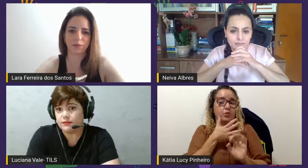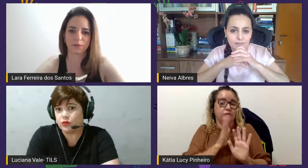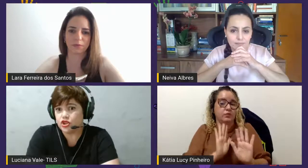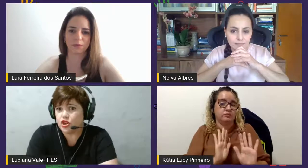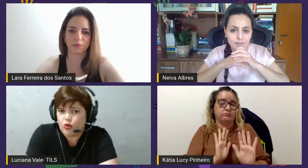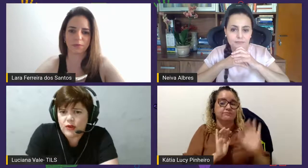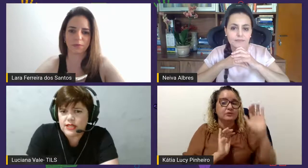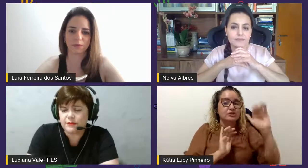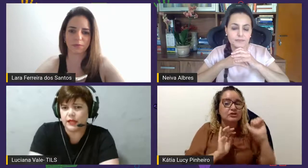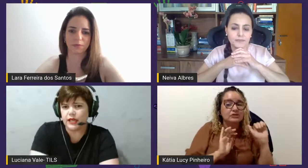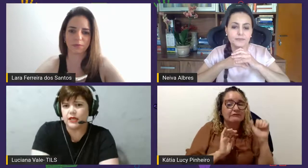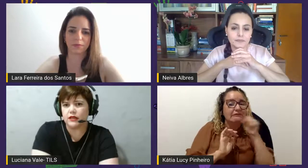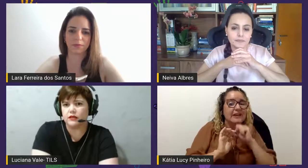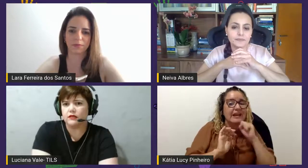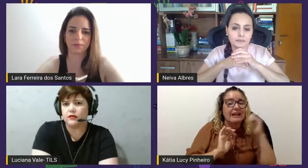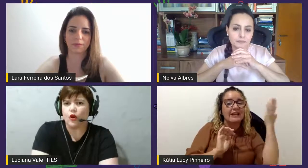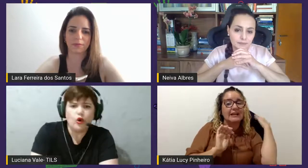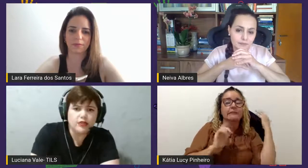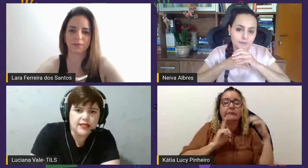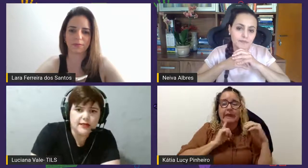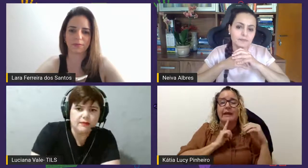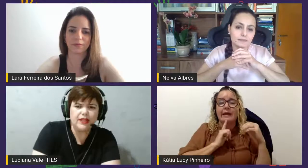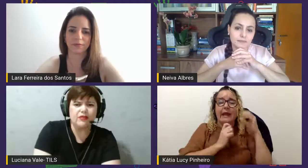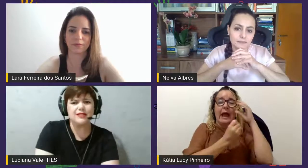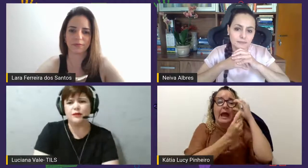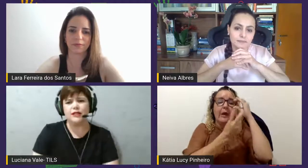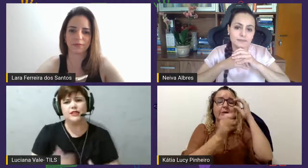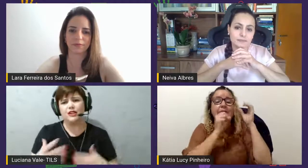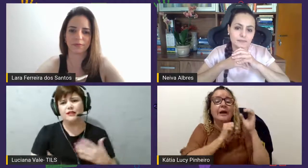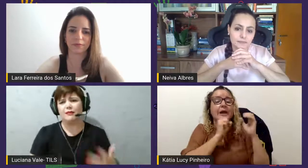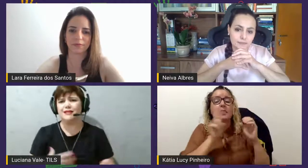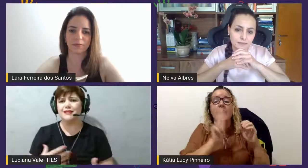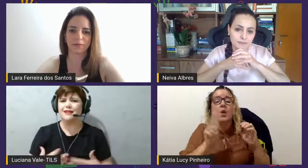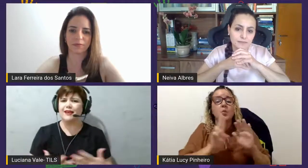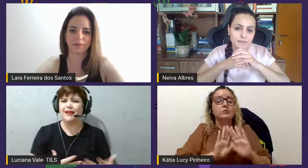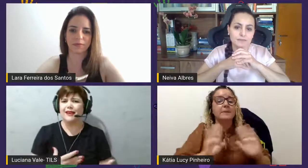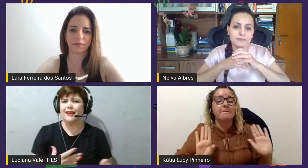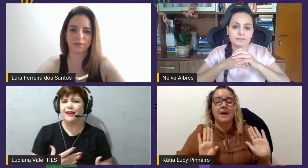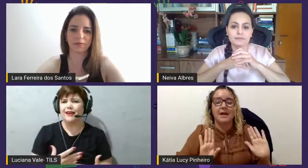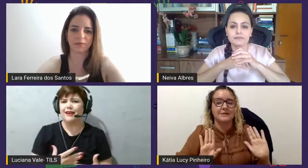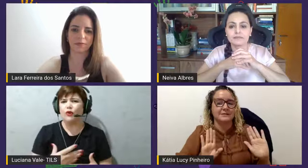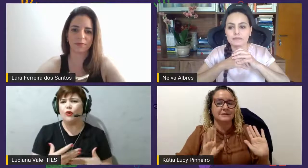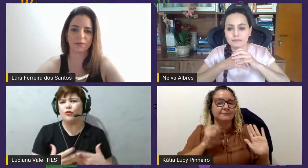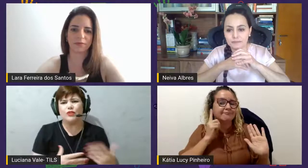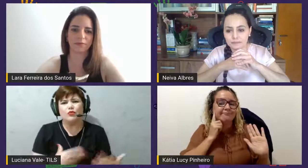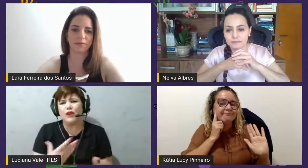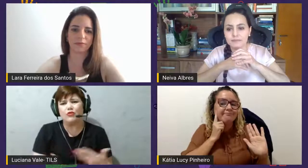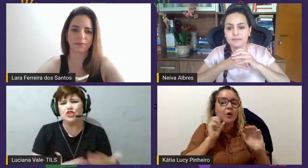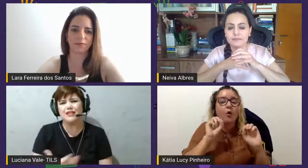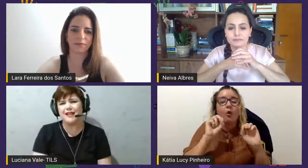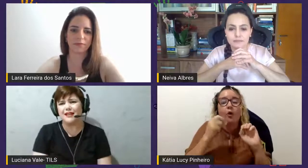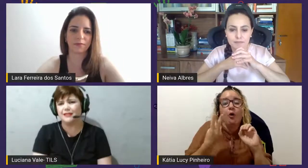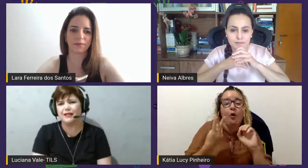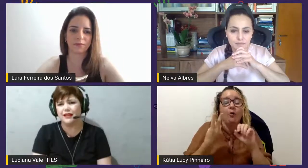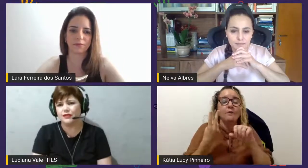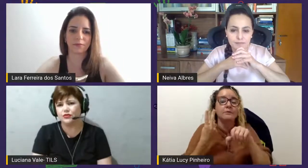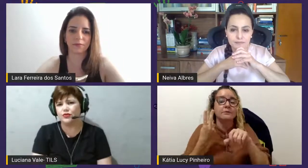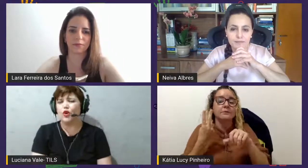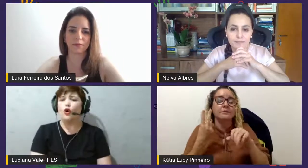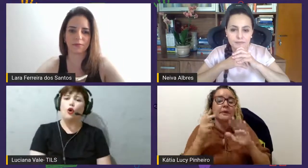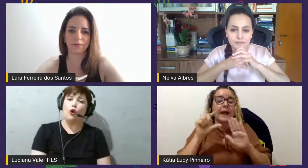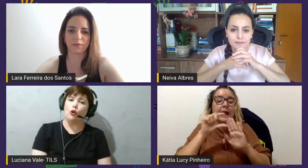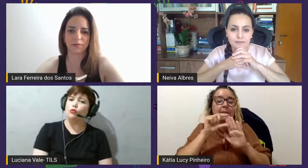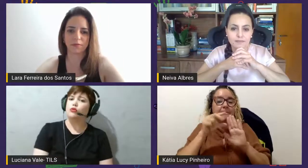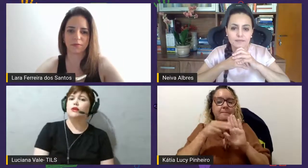necessário que se mude uma disciplina, uma disciplina que já está mais, não é utilizada